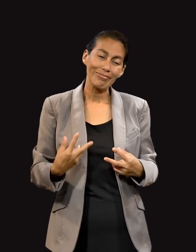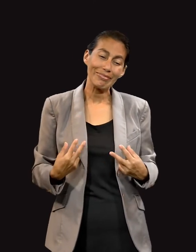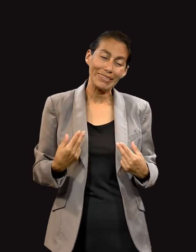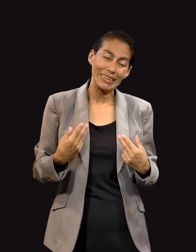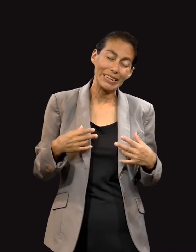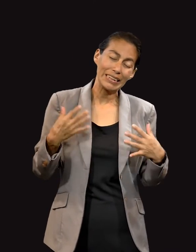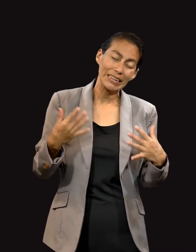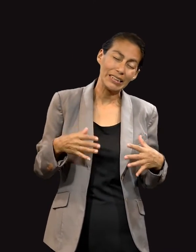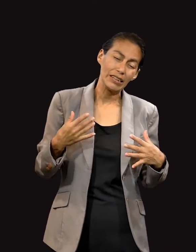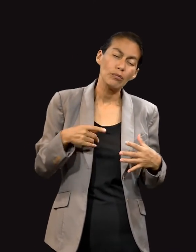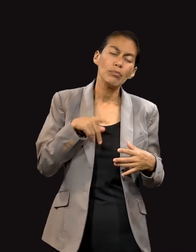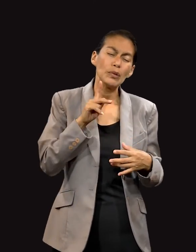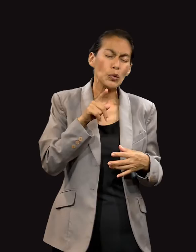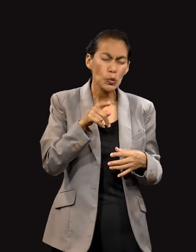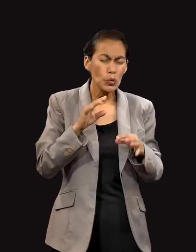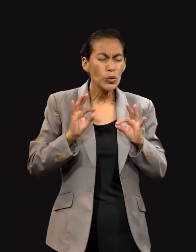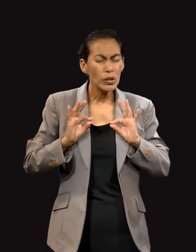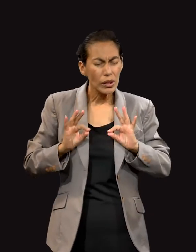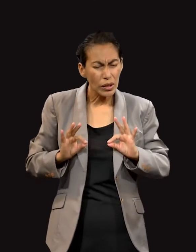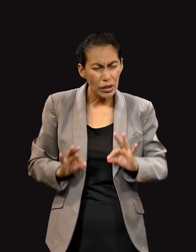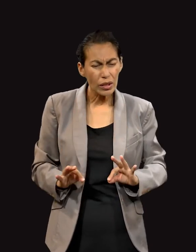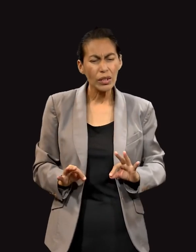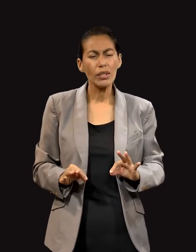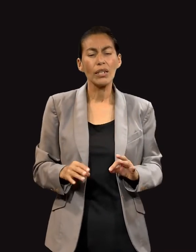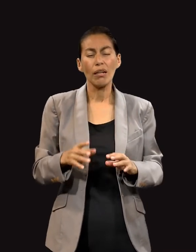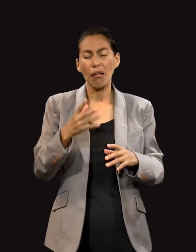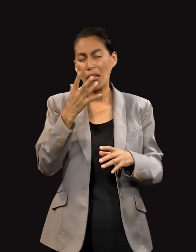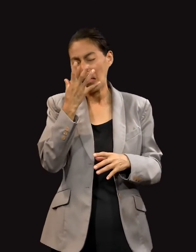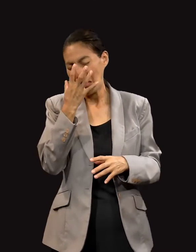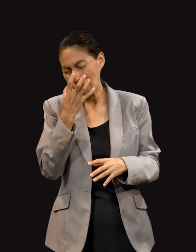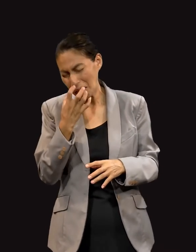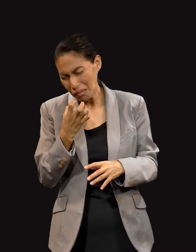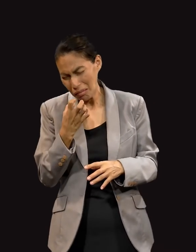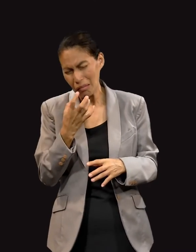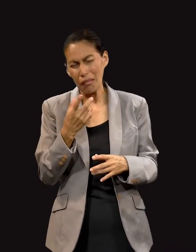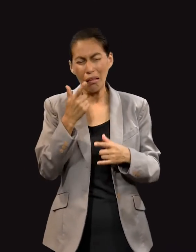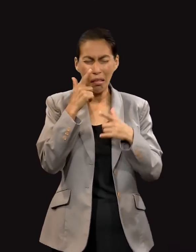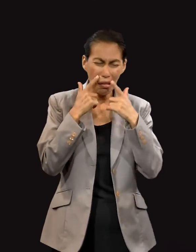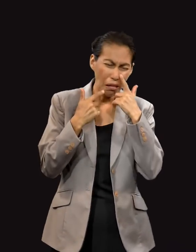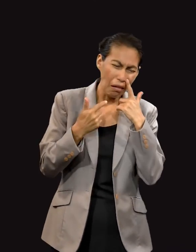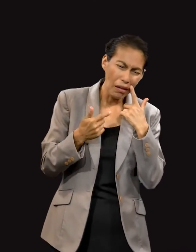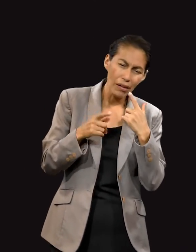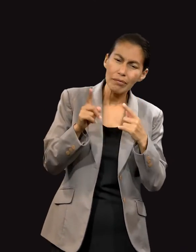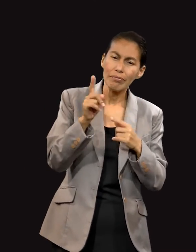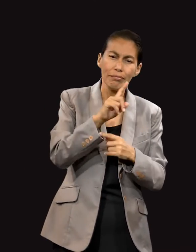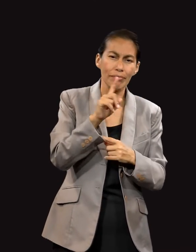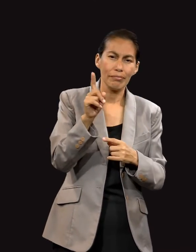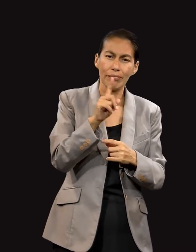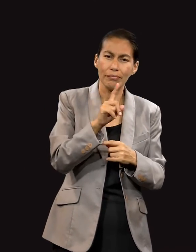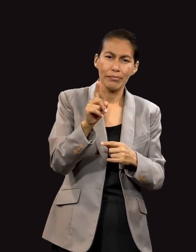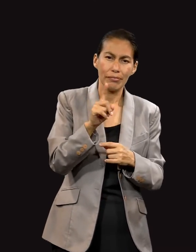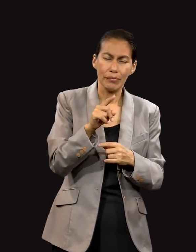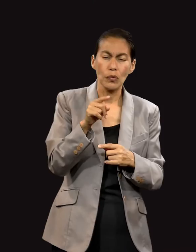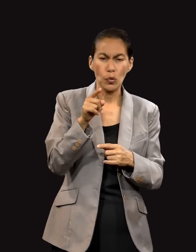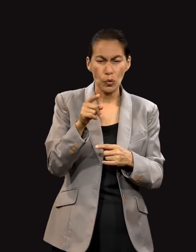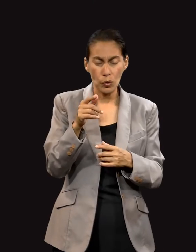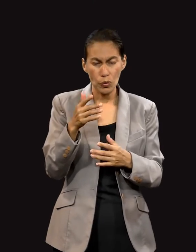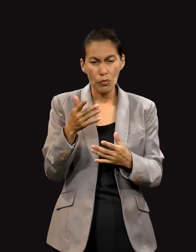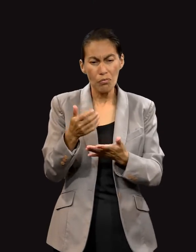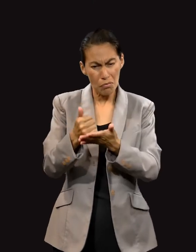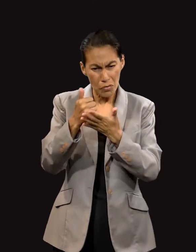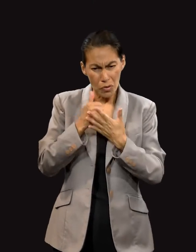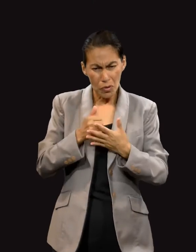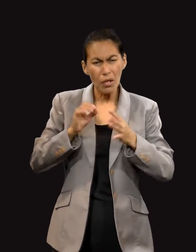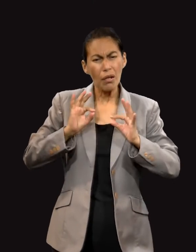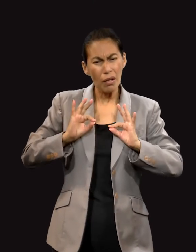No quiero que estés triste ni llorando, lo que va a pasar, va a pasar. Pero si tú, tú me puedes ayudar estando más tranquila,